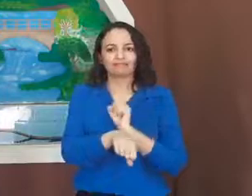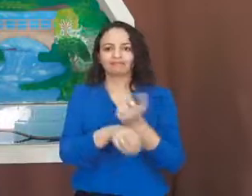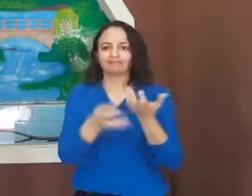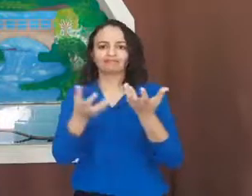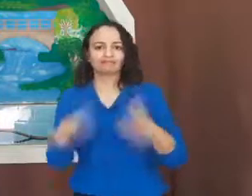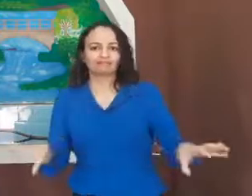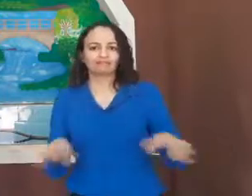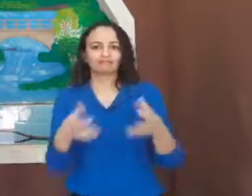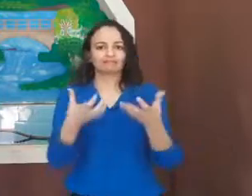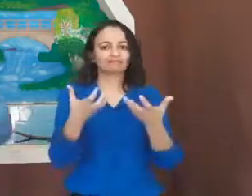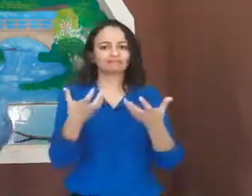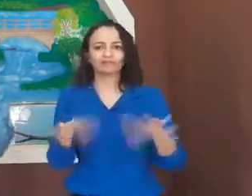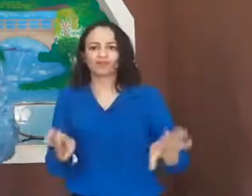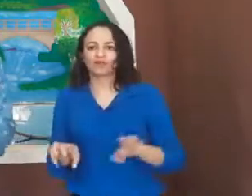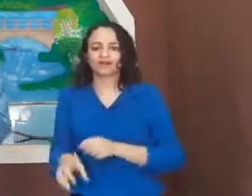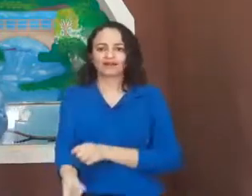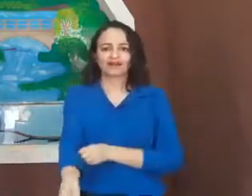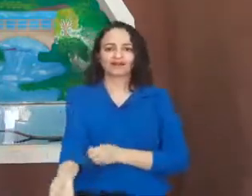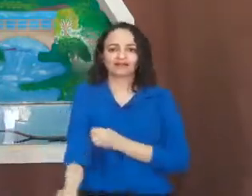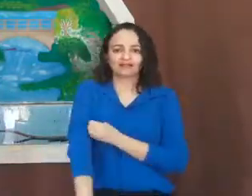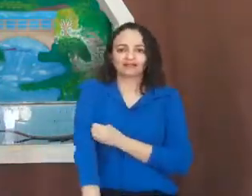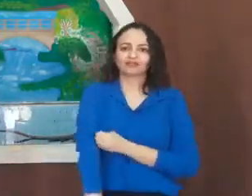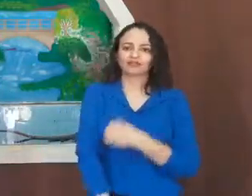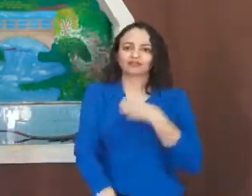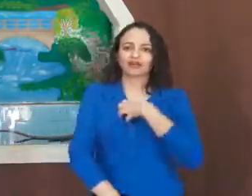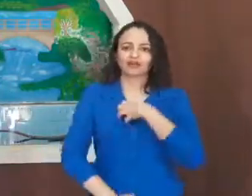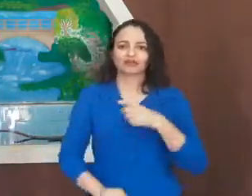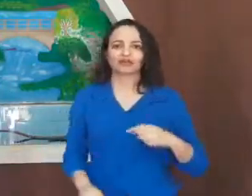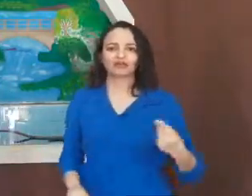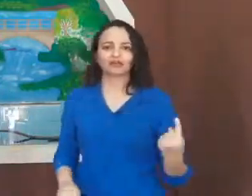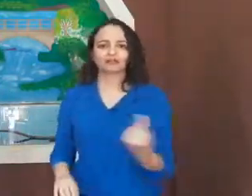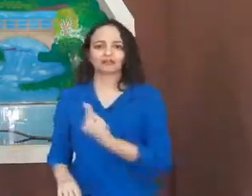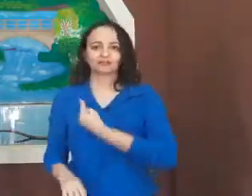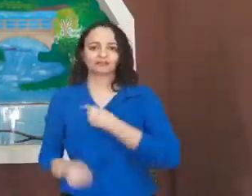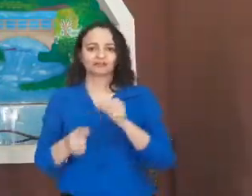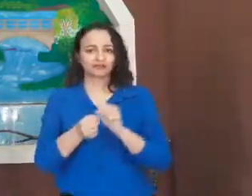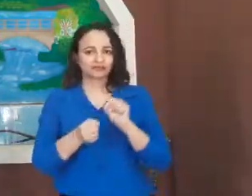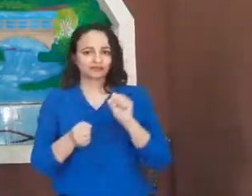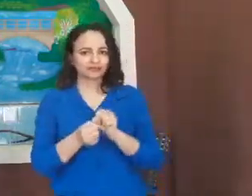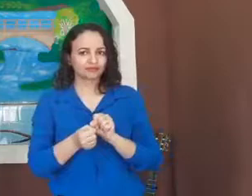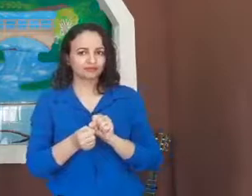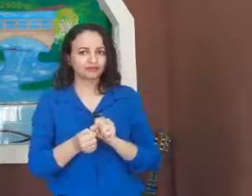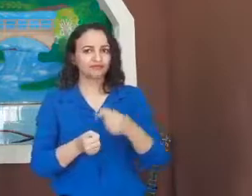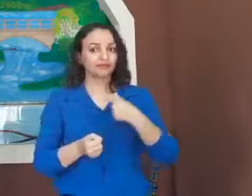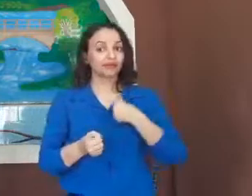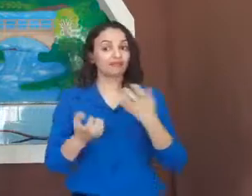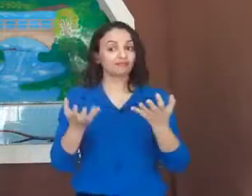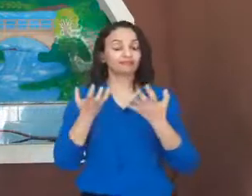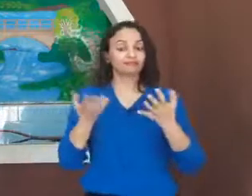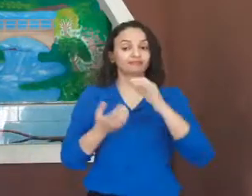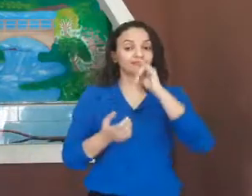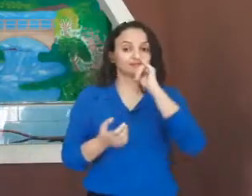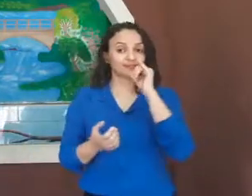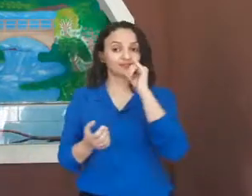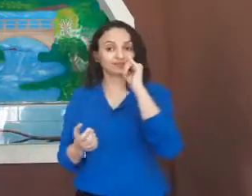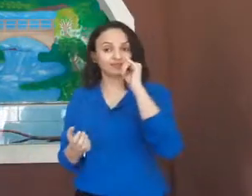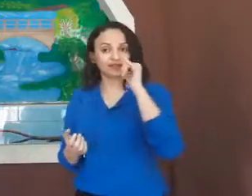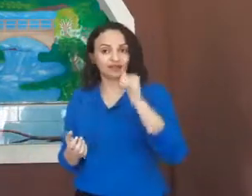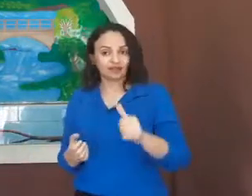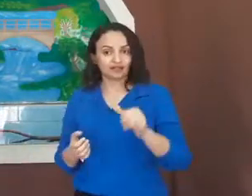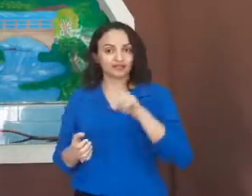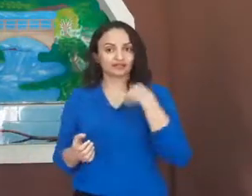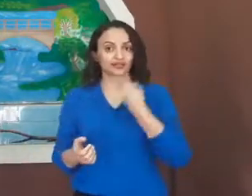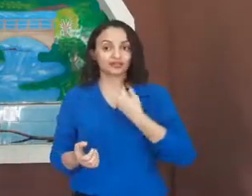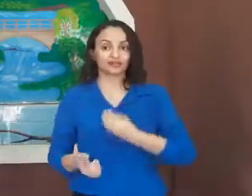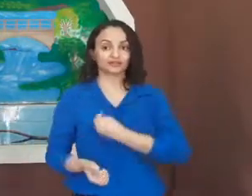logo, de querer fazer do nosso jeito. E eu quero dizer que isso na vida espiritual a